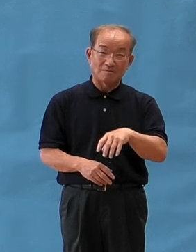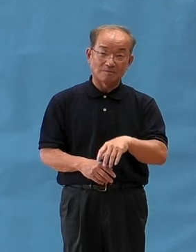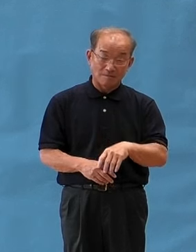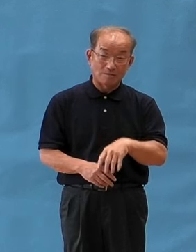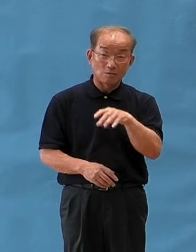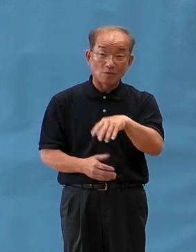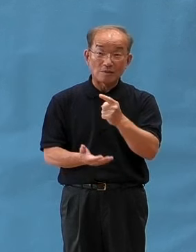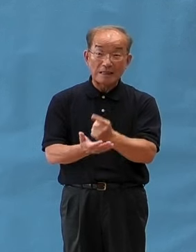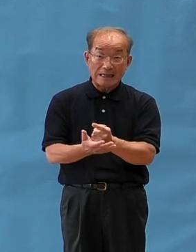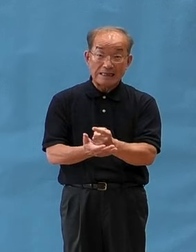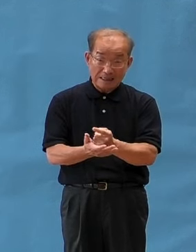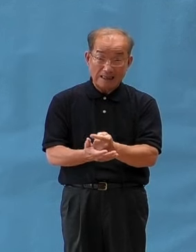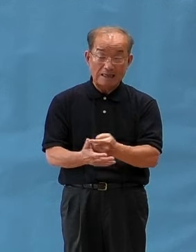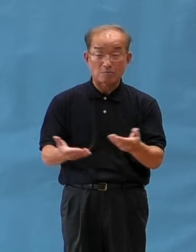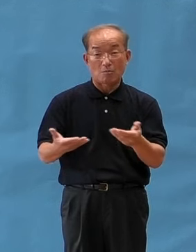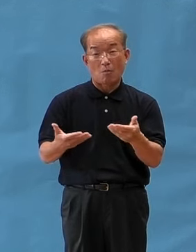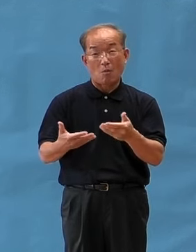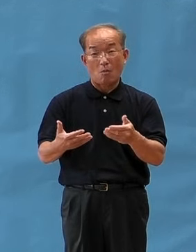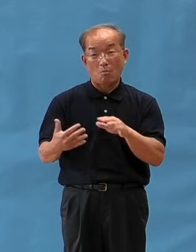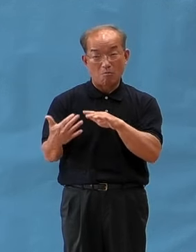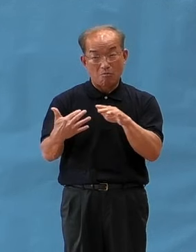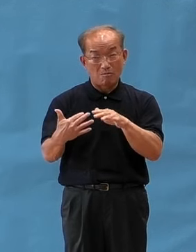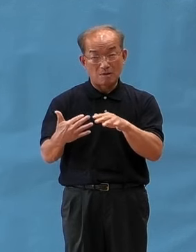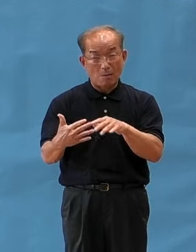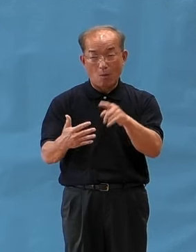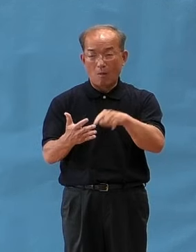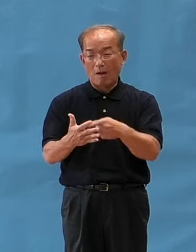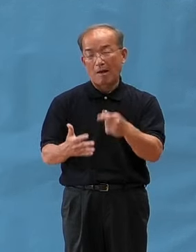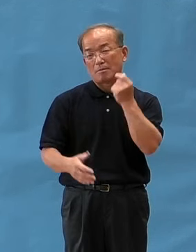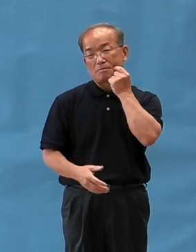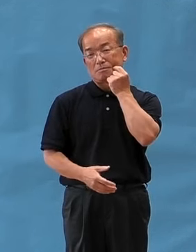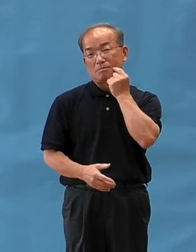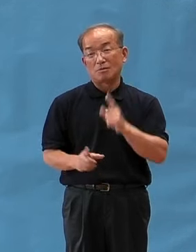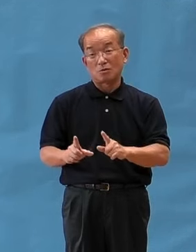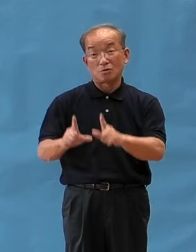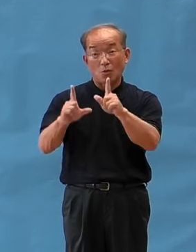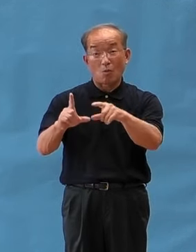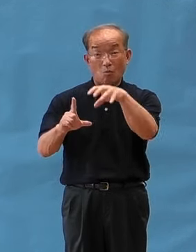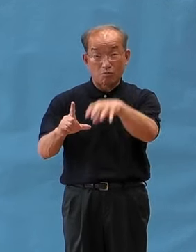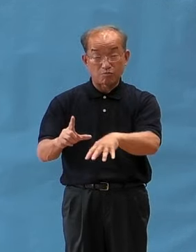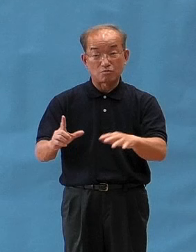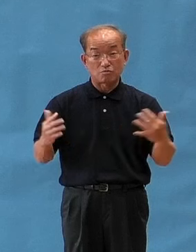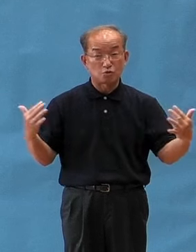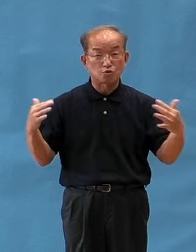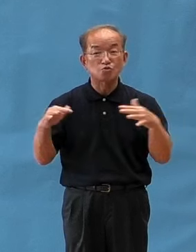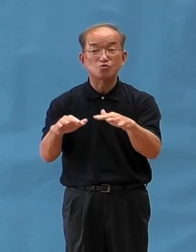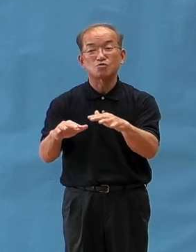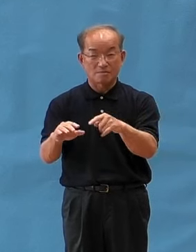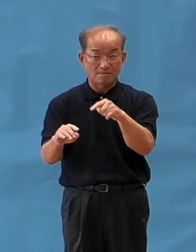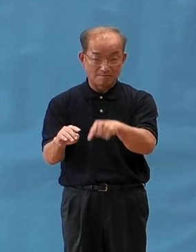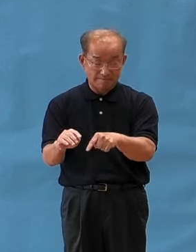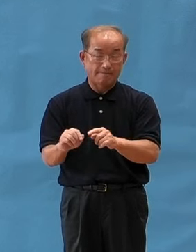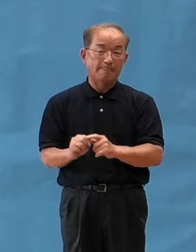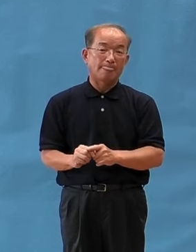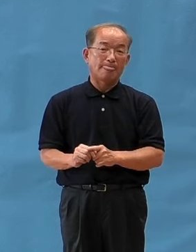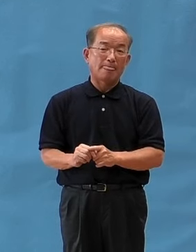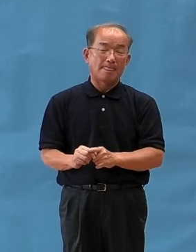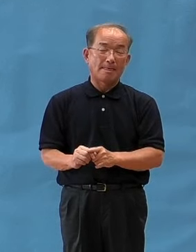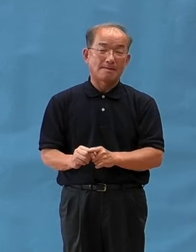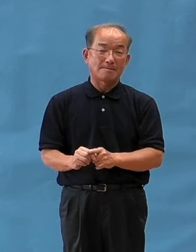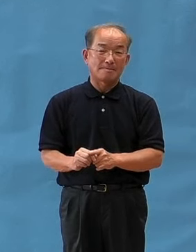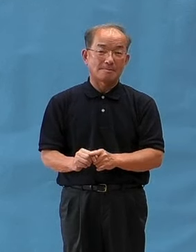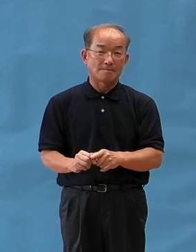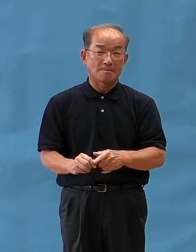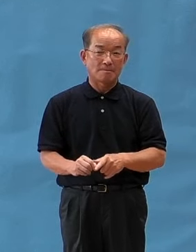その問題改善しないので、やっぱりああいう東京一極集中ってやった時にもう感情的にその何言ってんだバカ野郎ってい